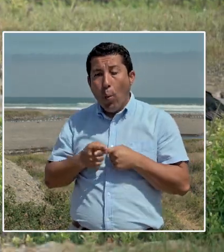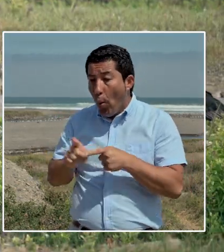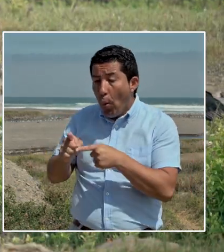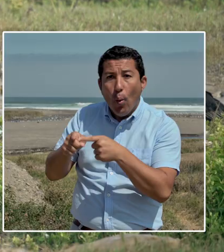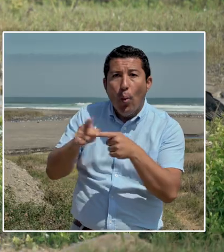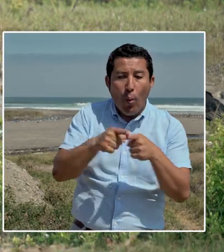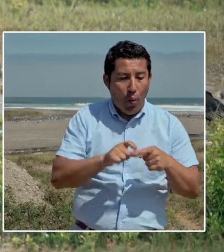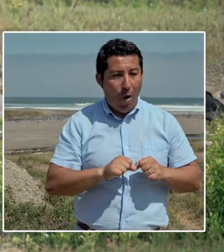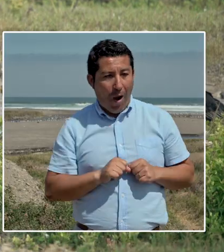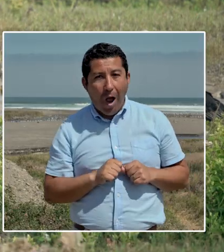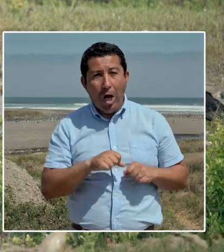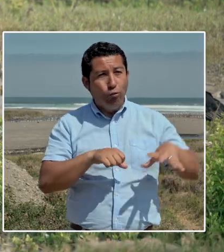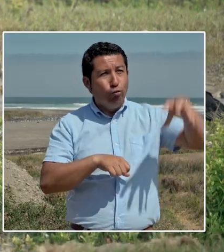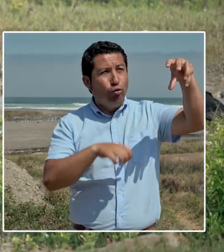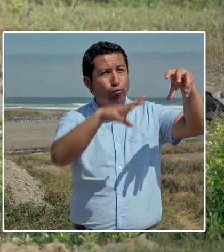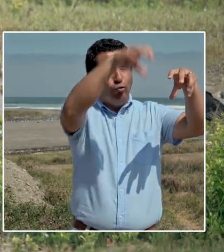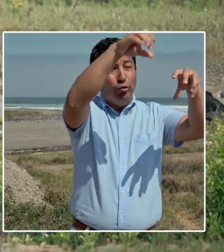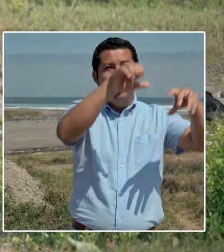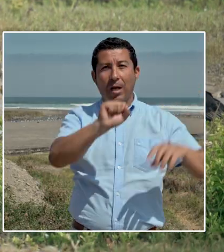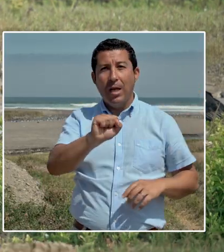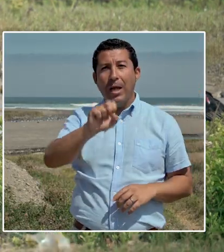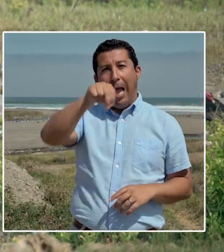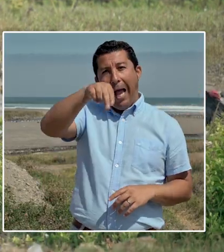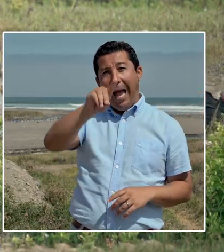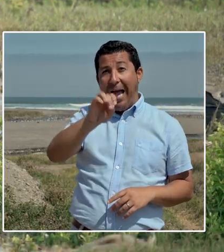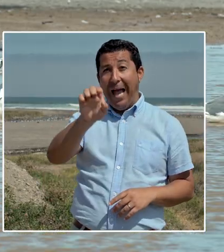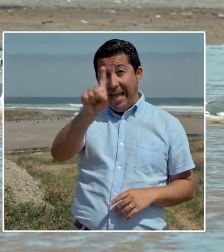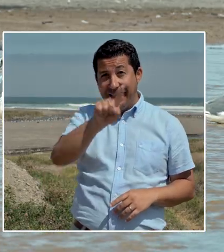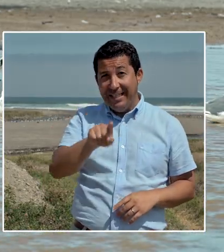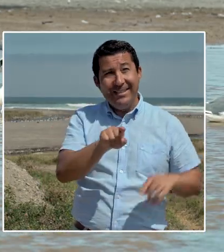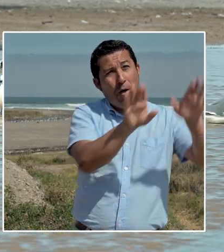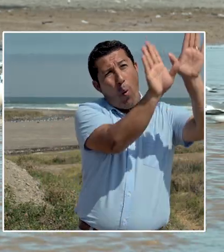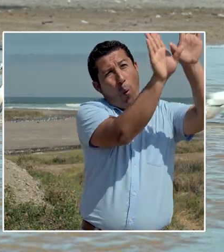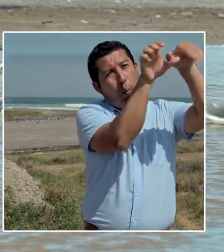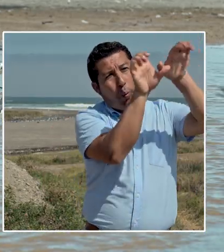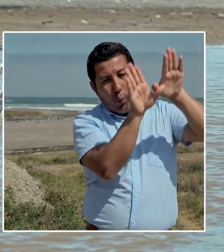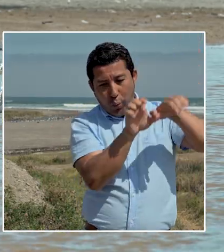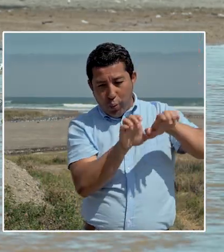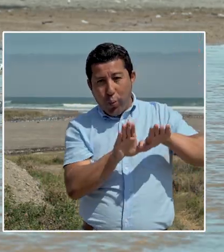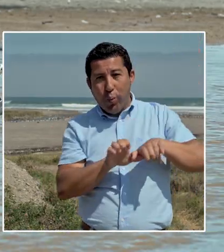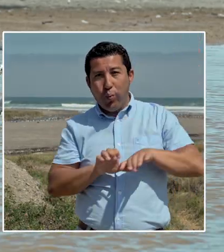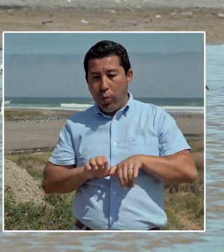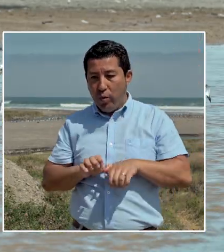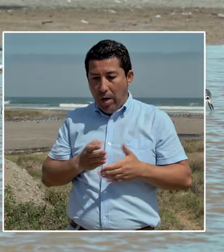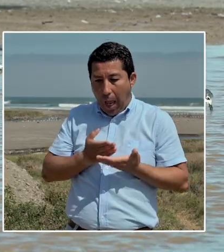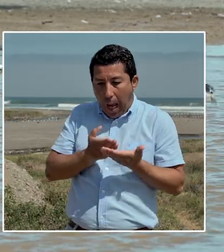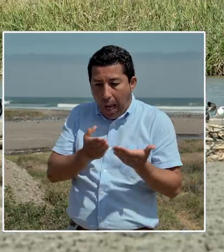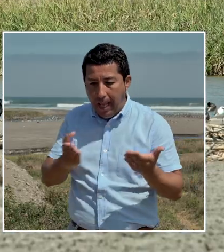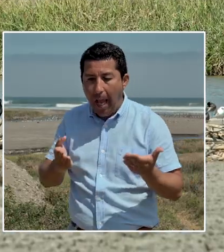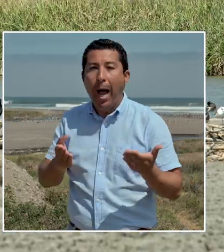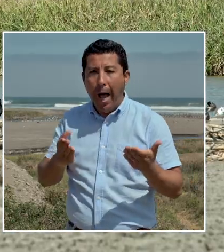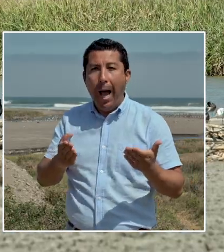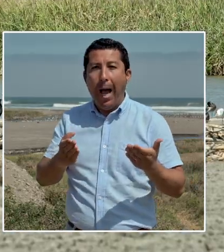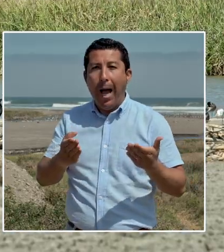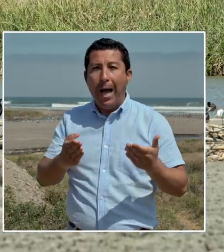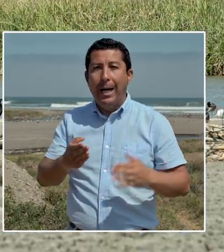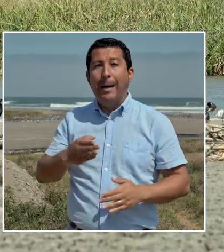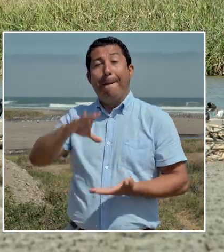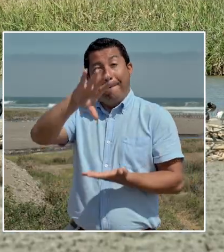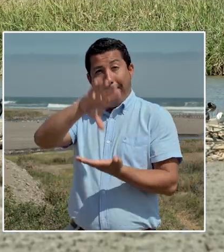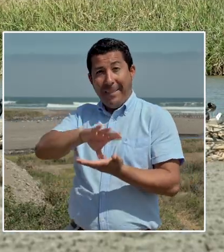otras en cambio descienden de las alturas de la cordillera de los antes éstas